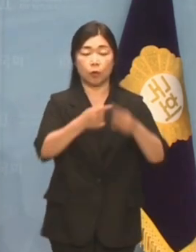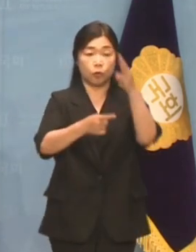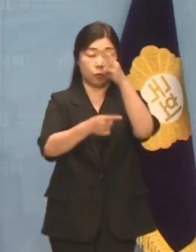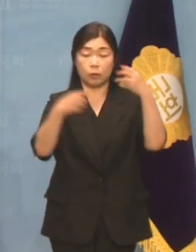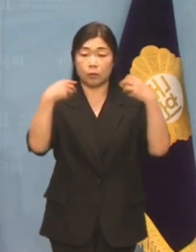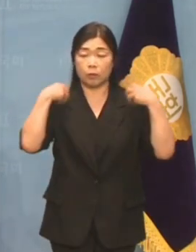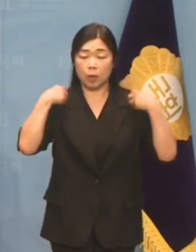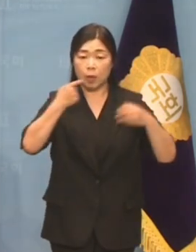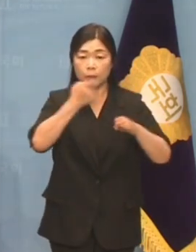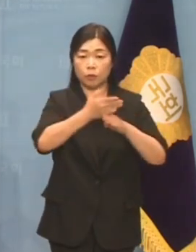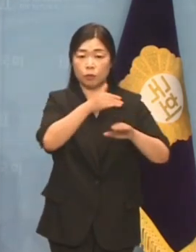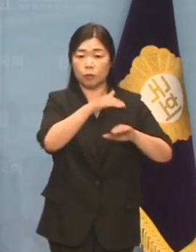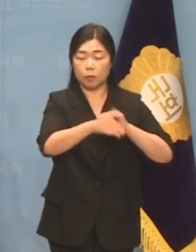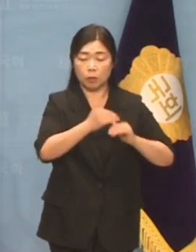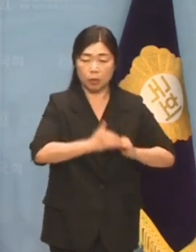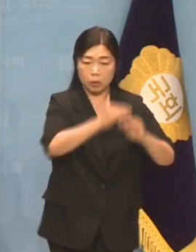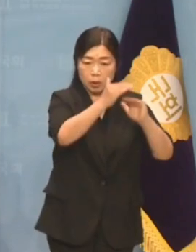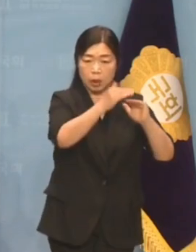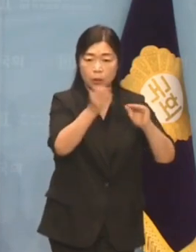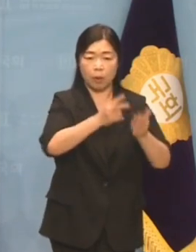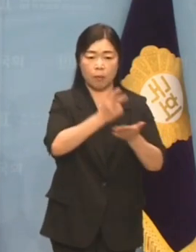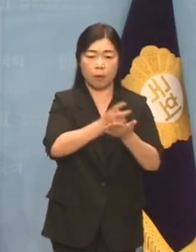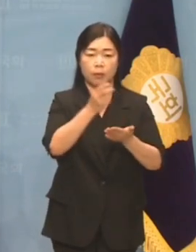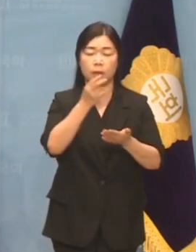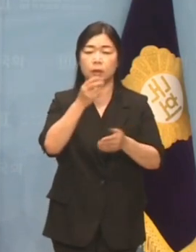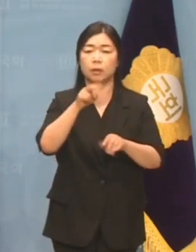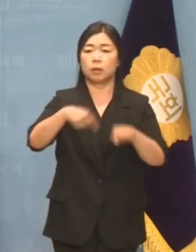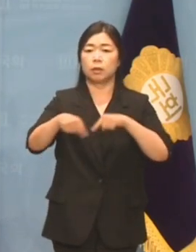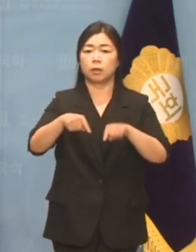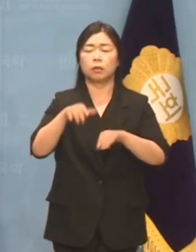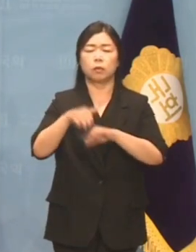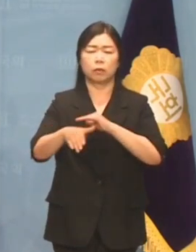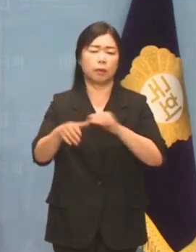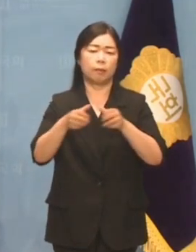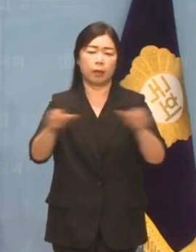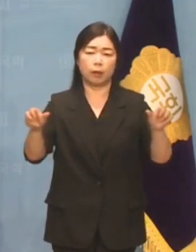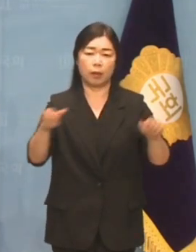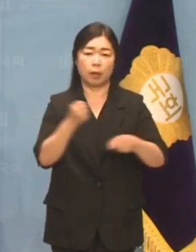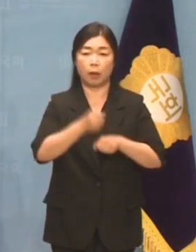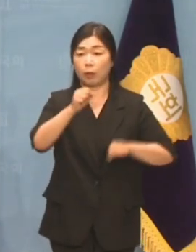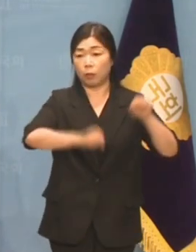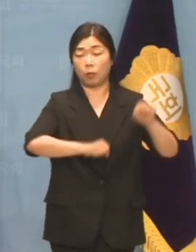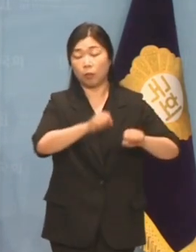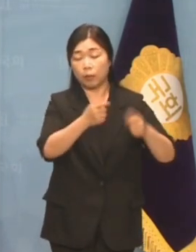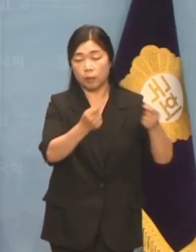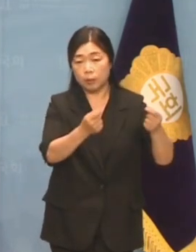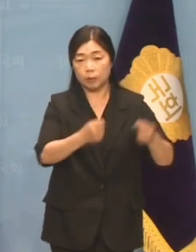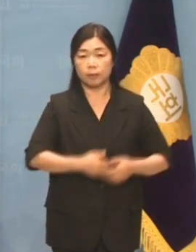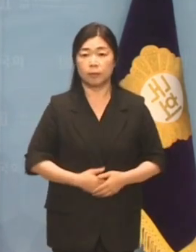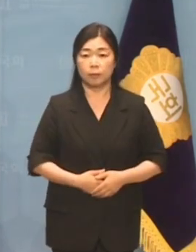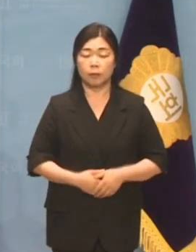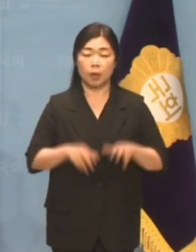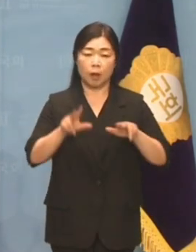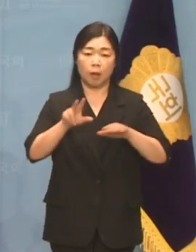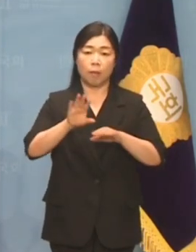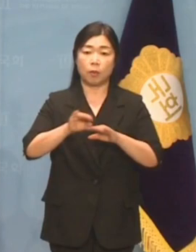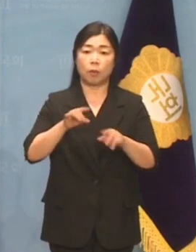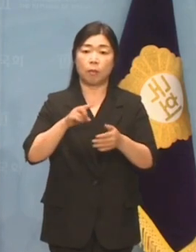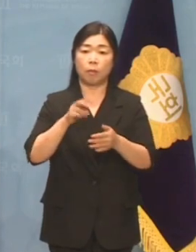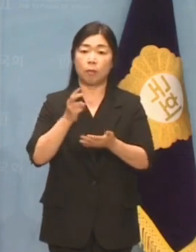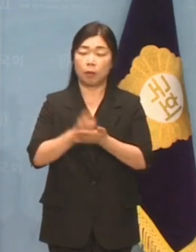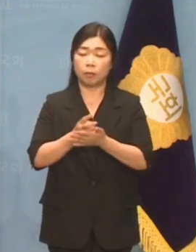윤석열 정부가 민주적 절차와 법치주의를 파괴하는 행위를 자행하면서까지 방송법 시행령